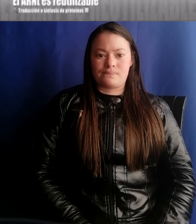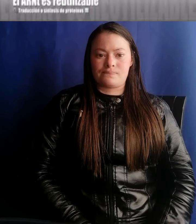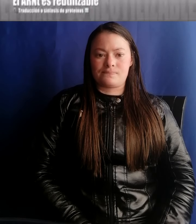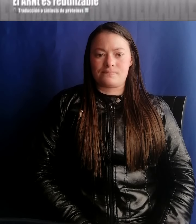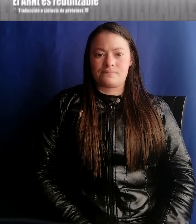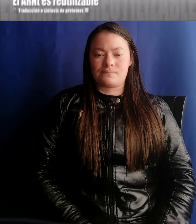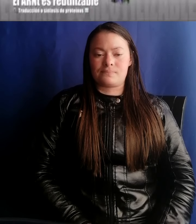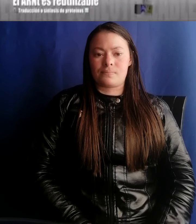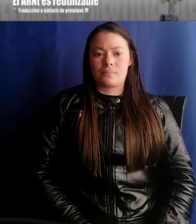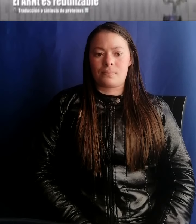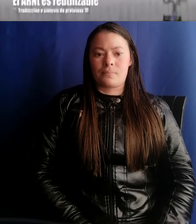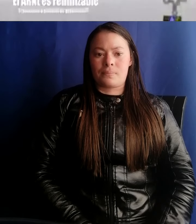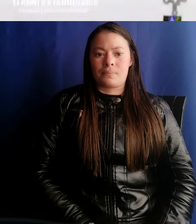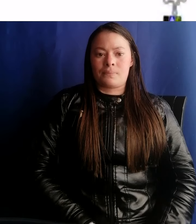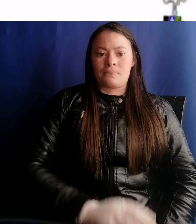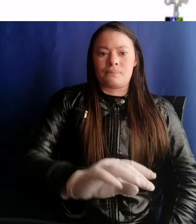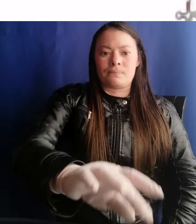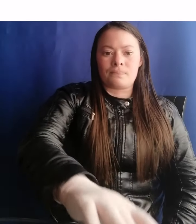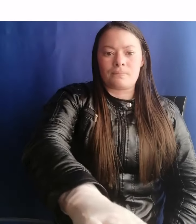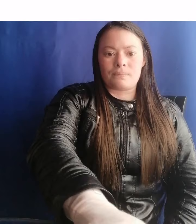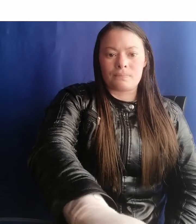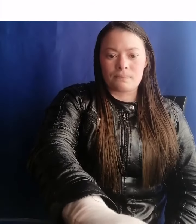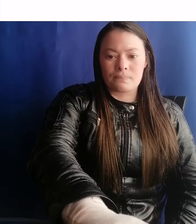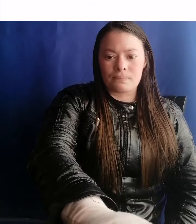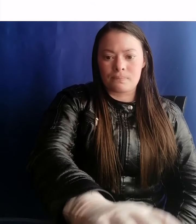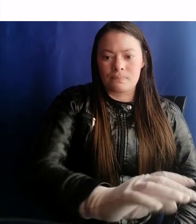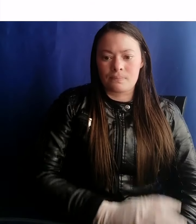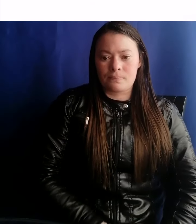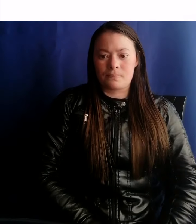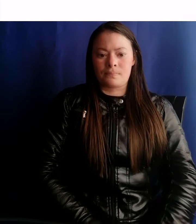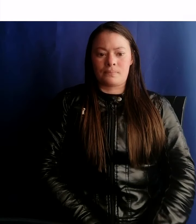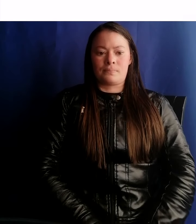aminoácido en otra síntesis de proteínas.